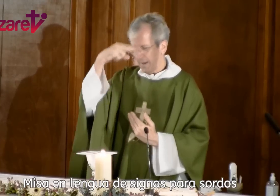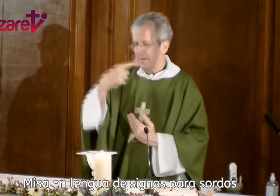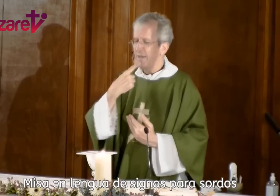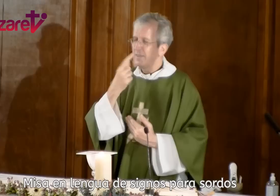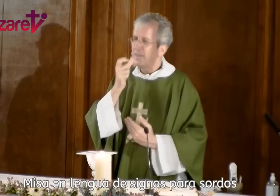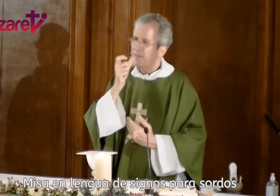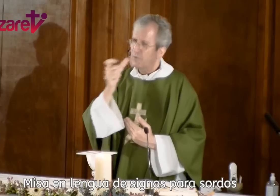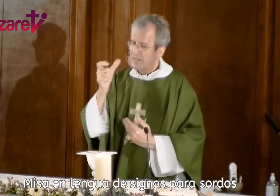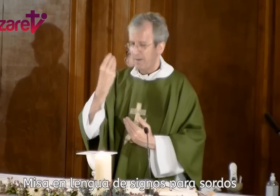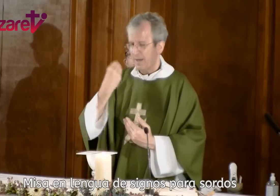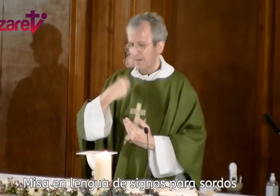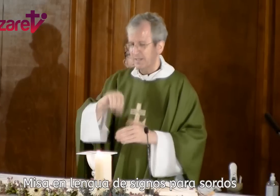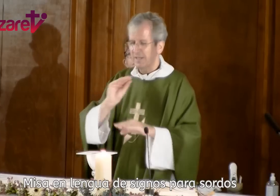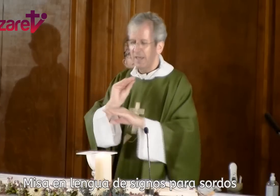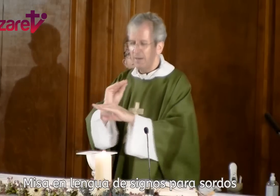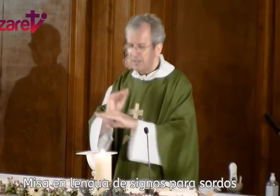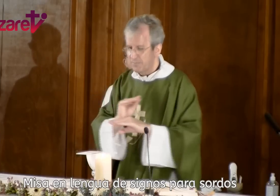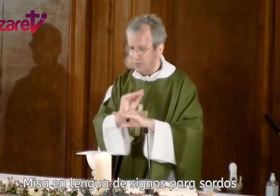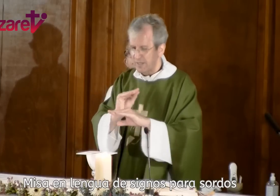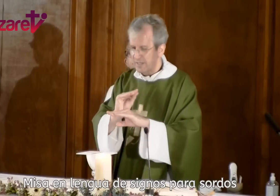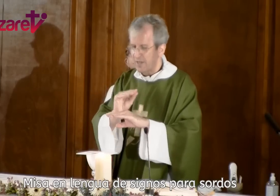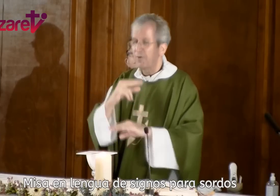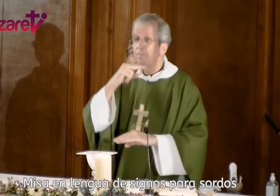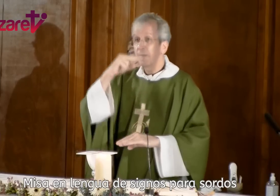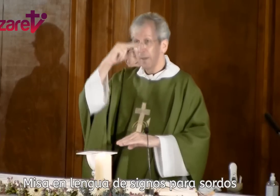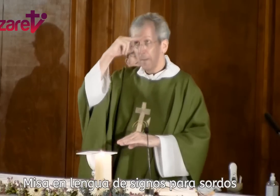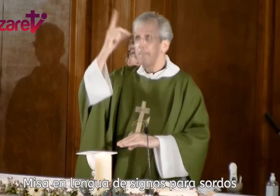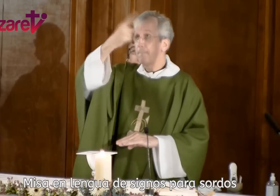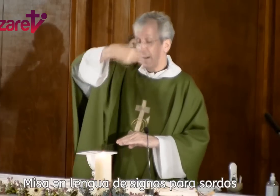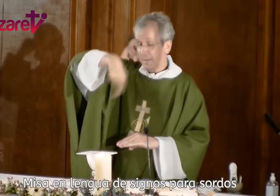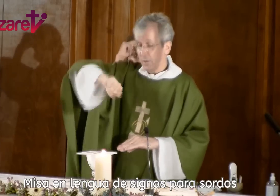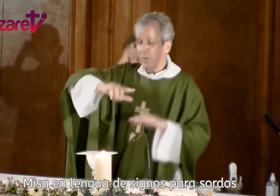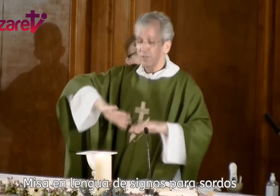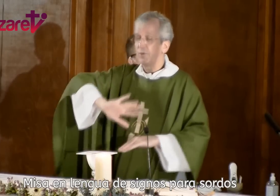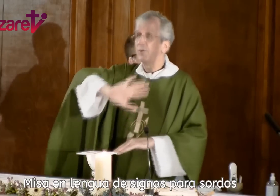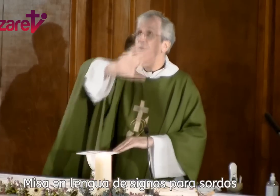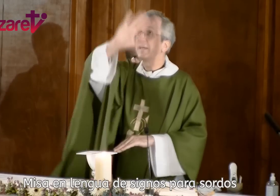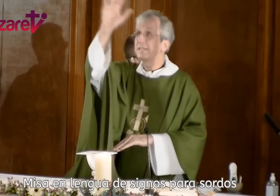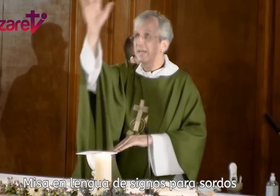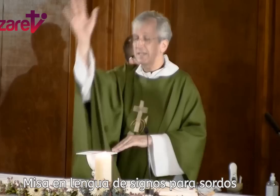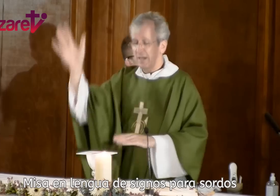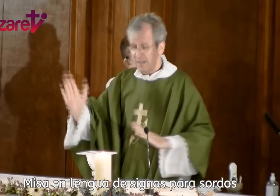Padre, decimos las palabras que Él mismo nos enseñó. Padre nuestro que estás en el